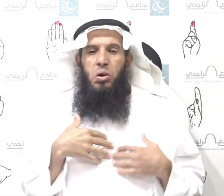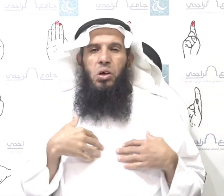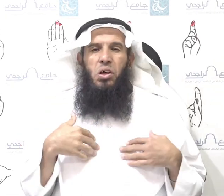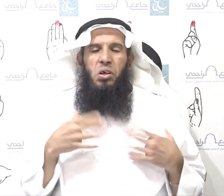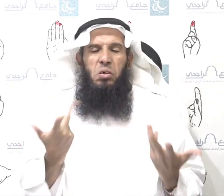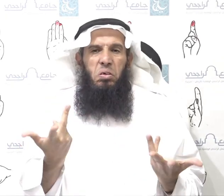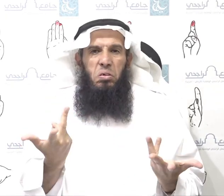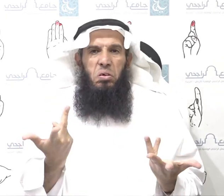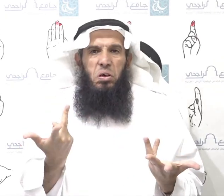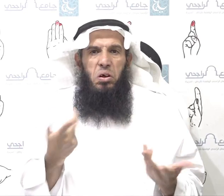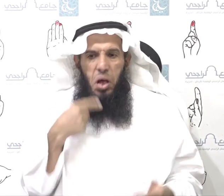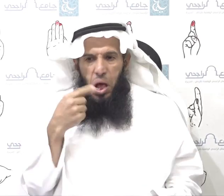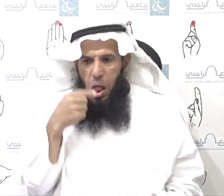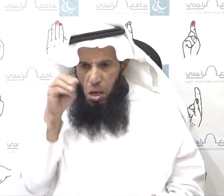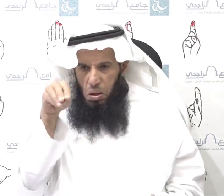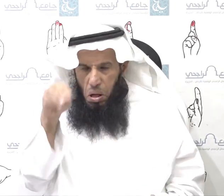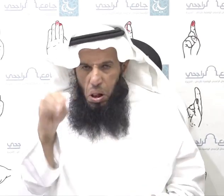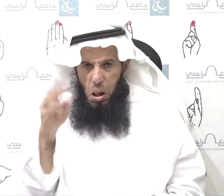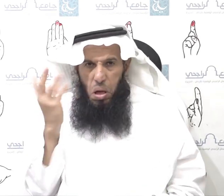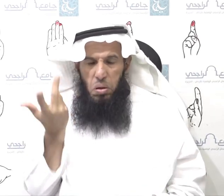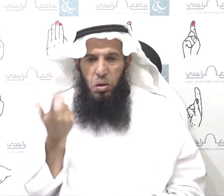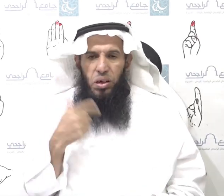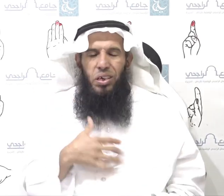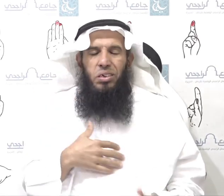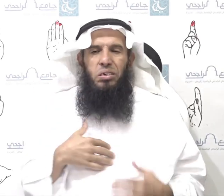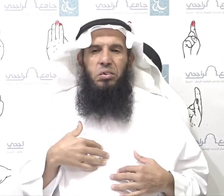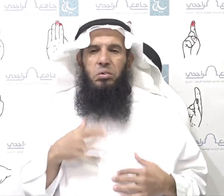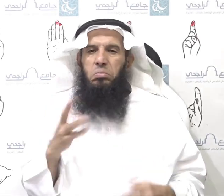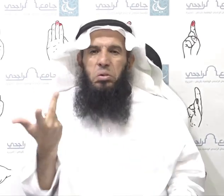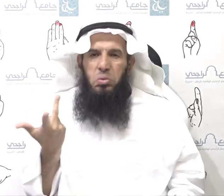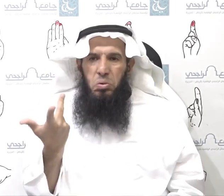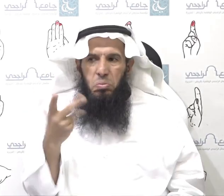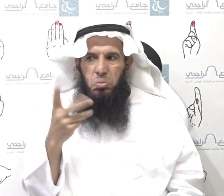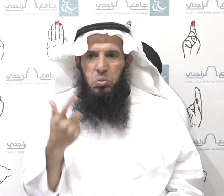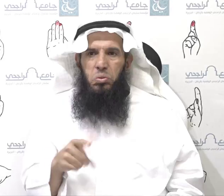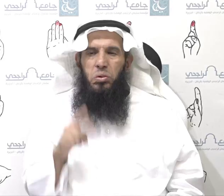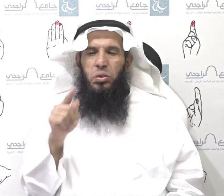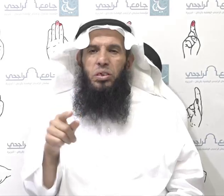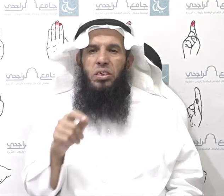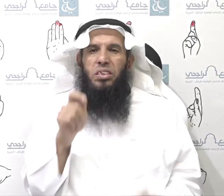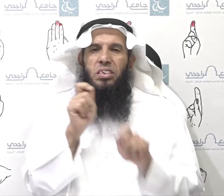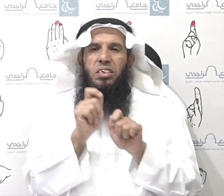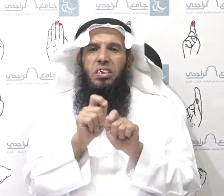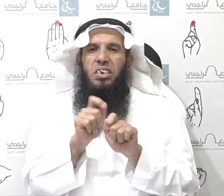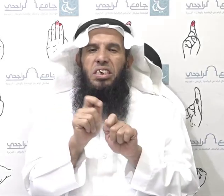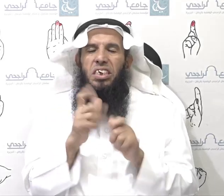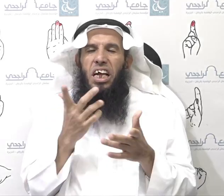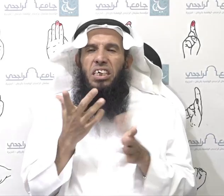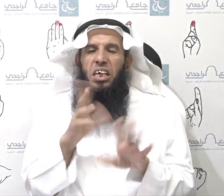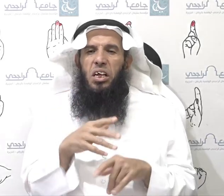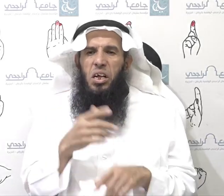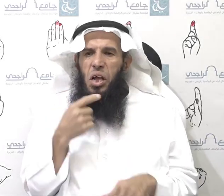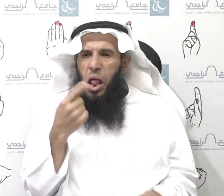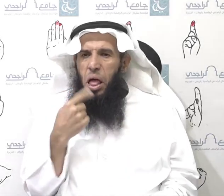الذي يباسطه ويدخل السرور عليه ويسمع أحاديثه؟ ما أجمل